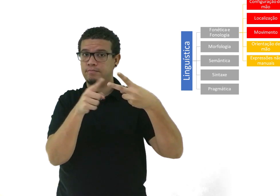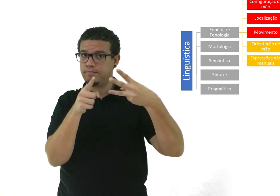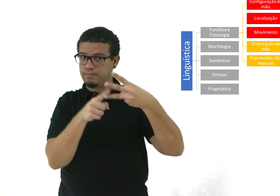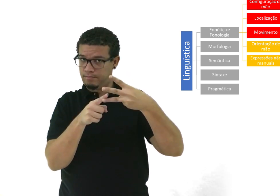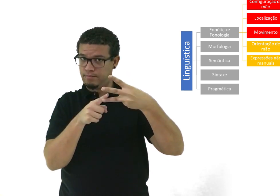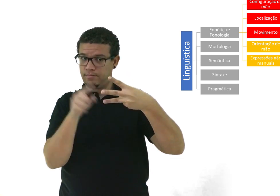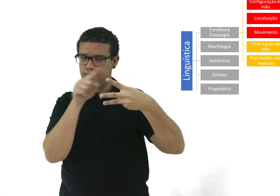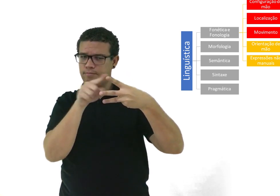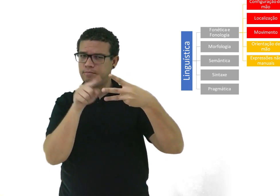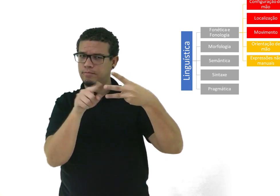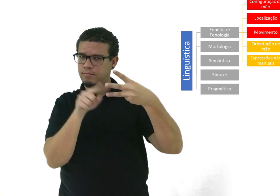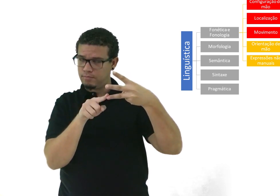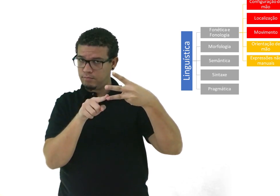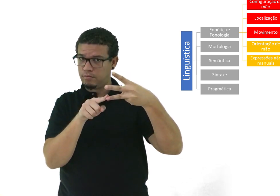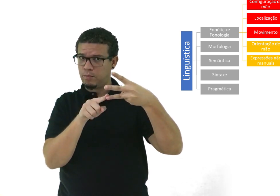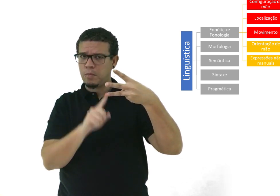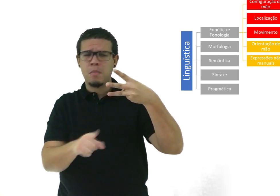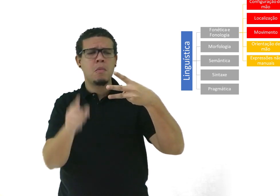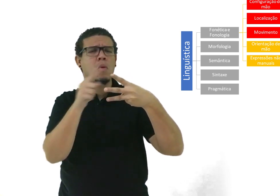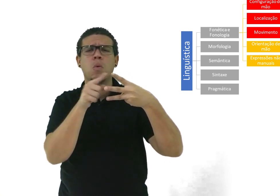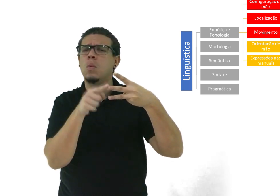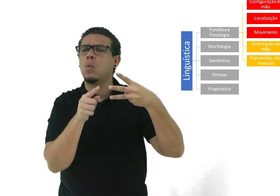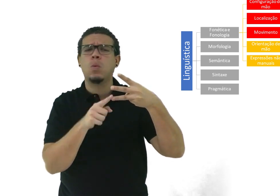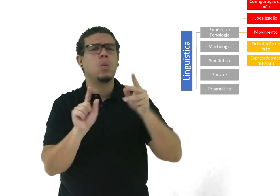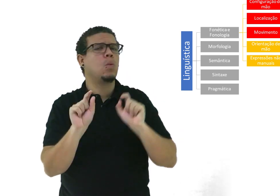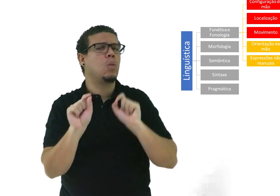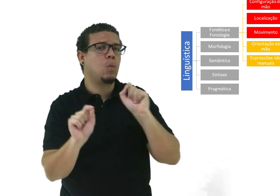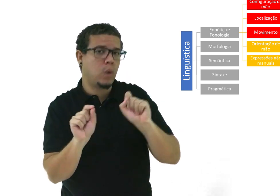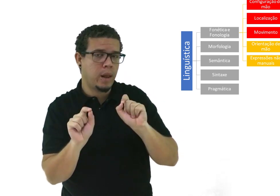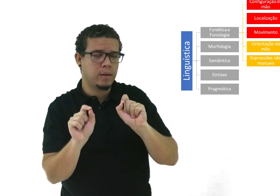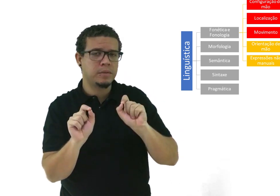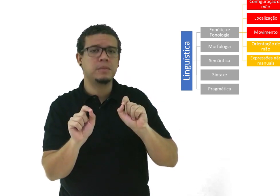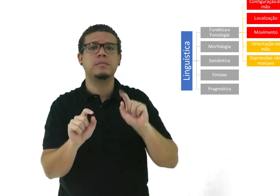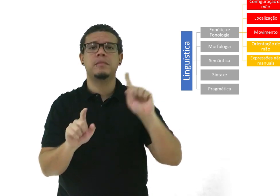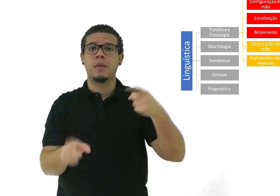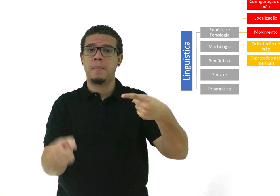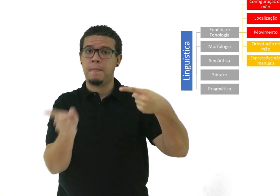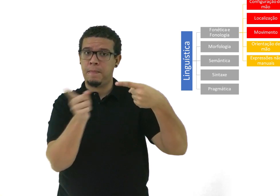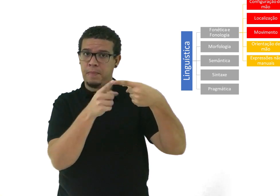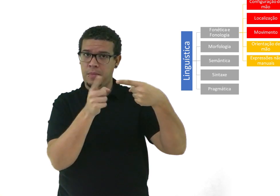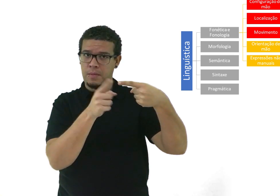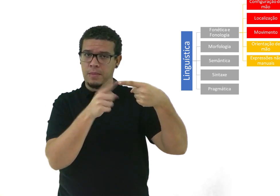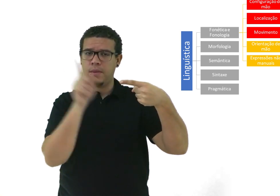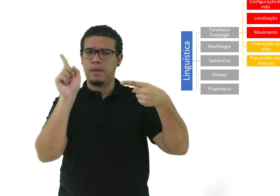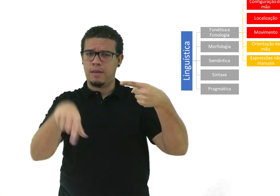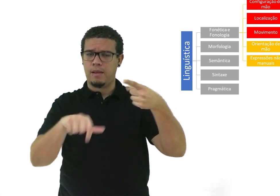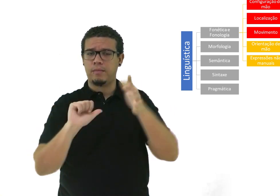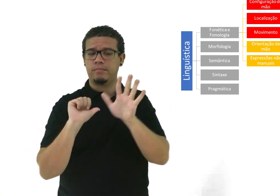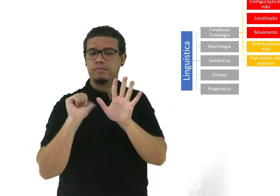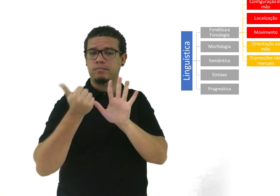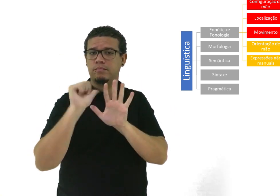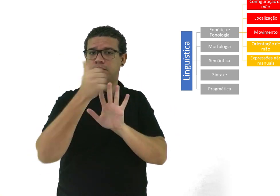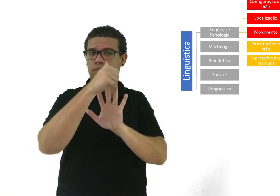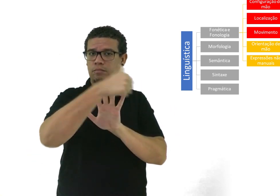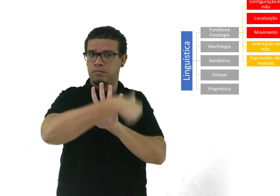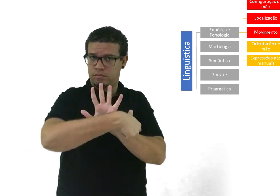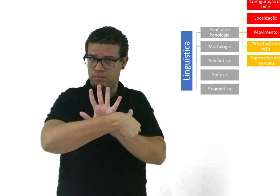da língua de sinais. São 3 elementos. O primeiro que ele identificou foi a configuração